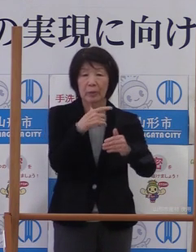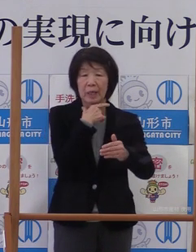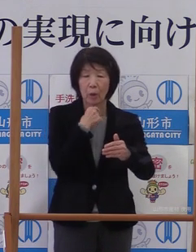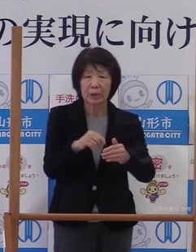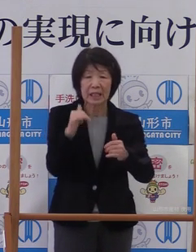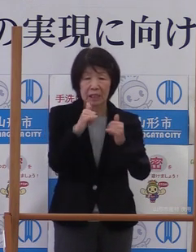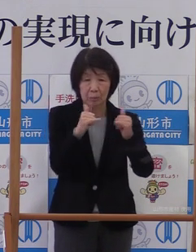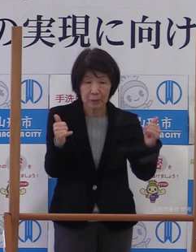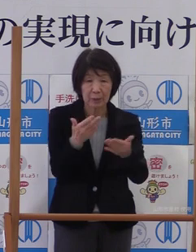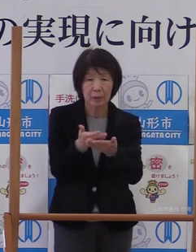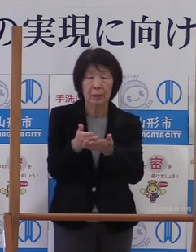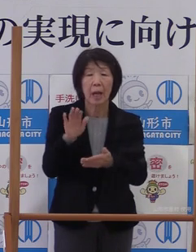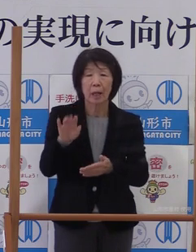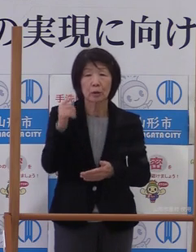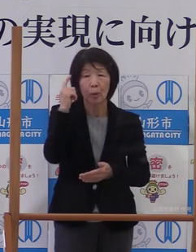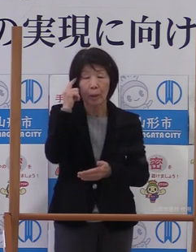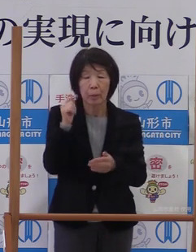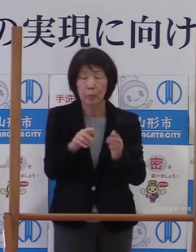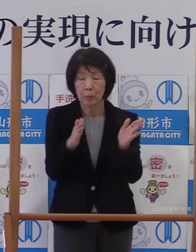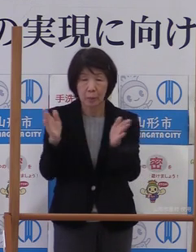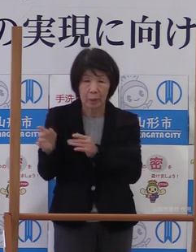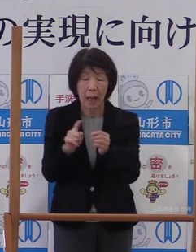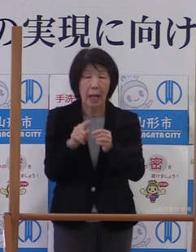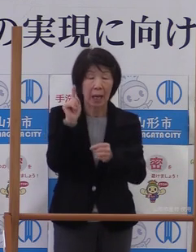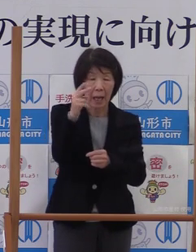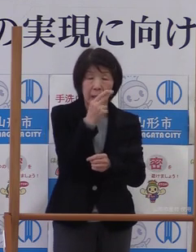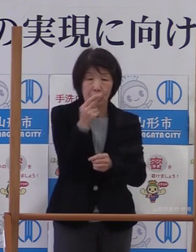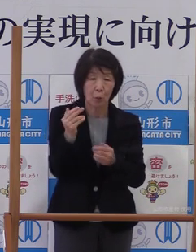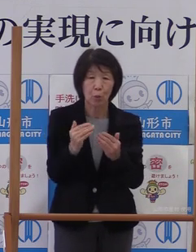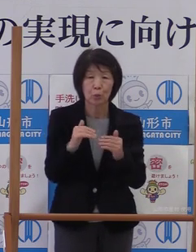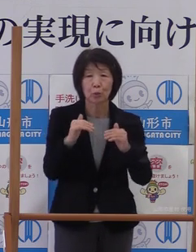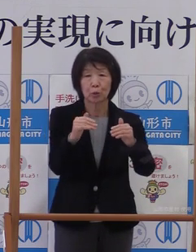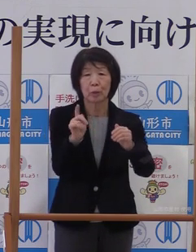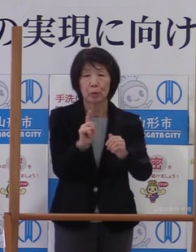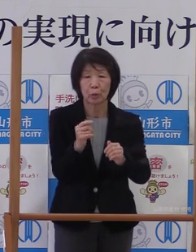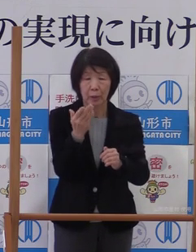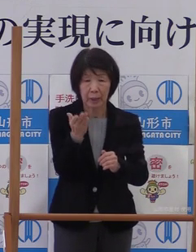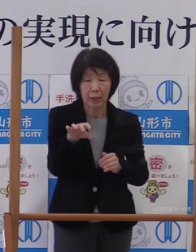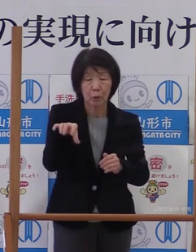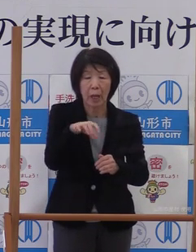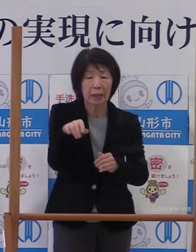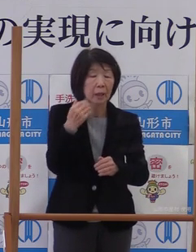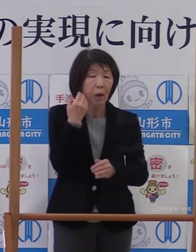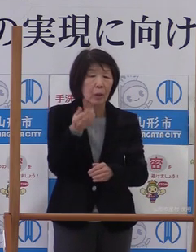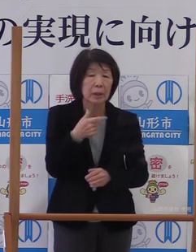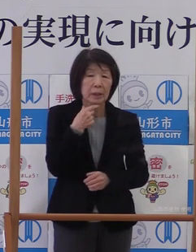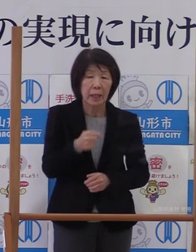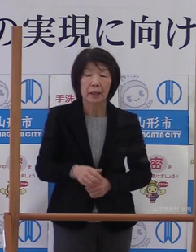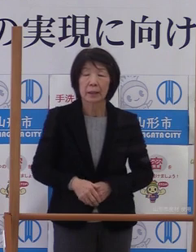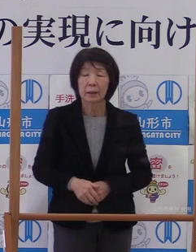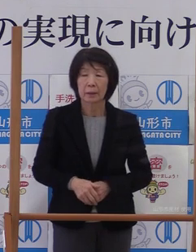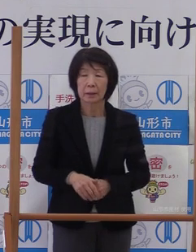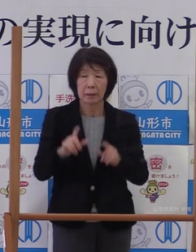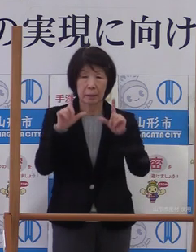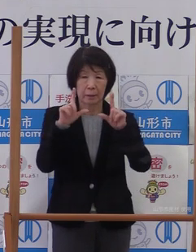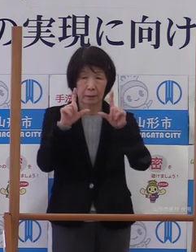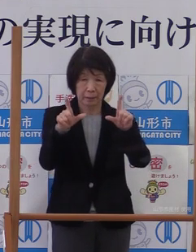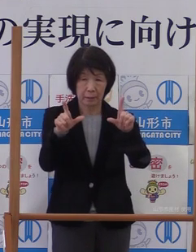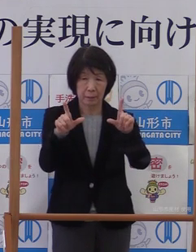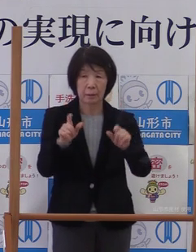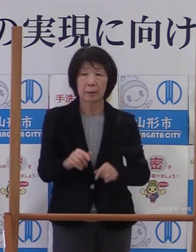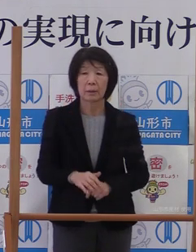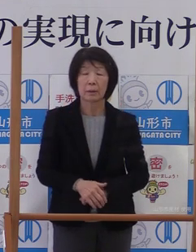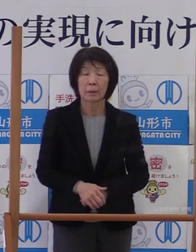るんですが、来年度はこうどのように進めていきたいか、市長の考えをさせていただけたらと思います。 はい、まずですね、